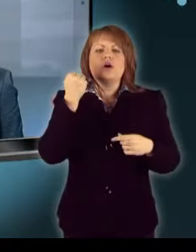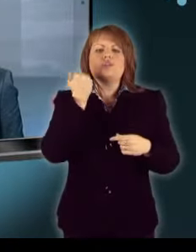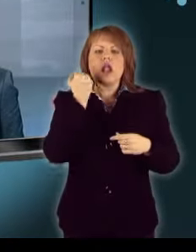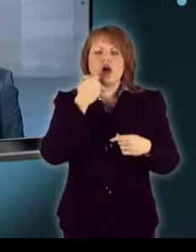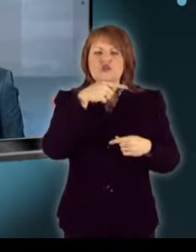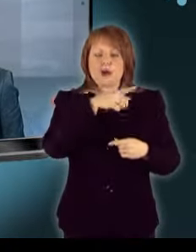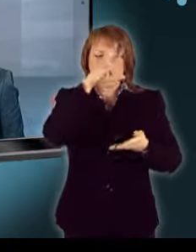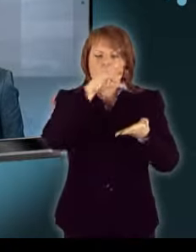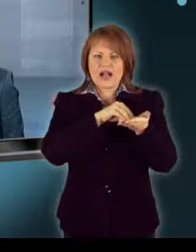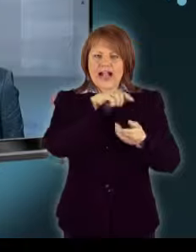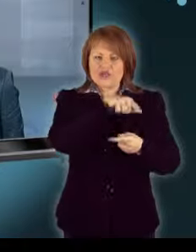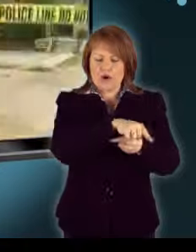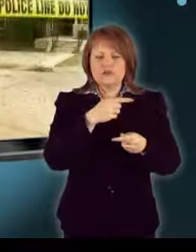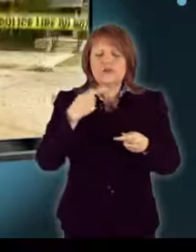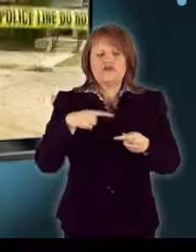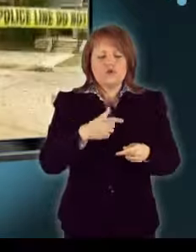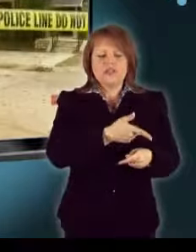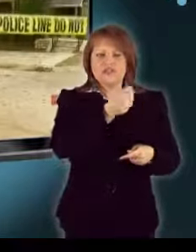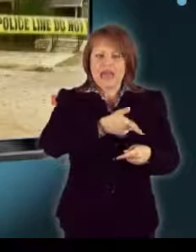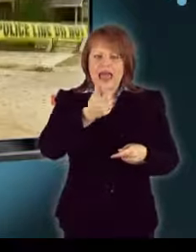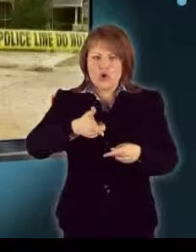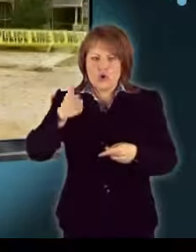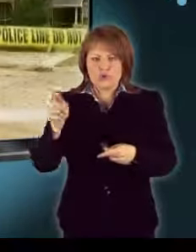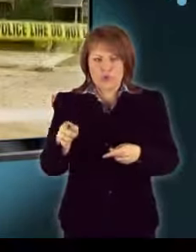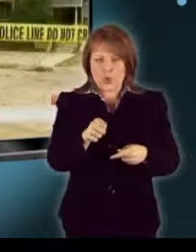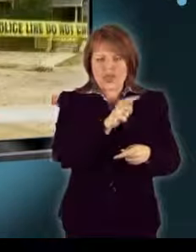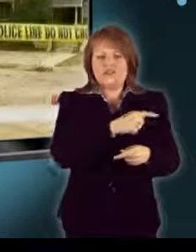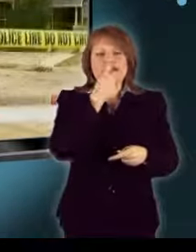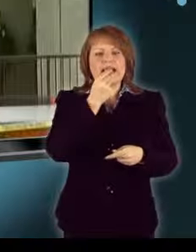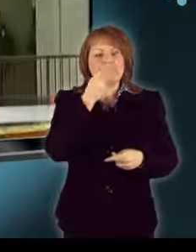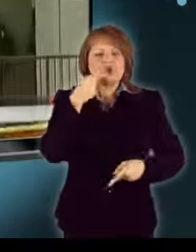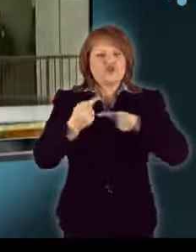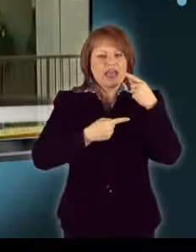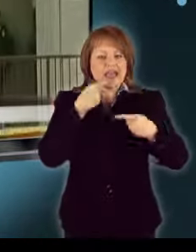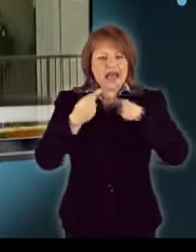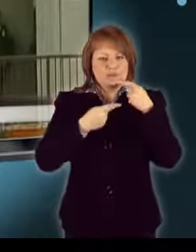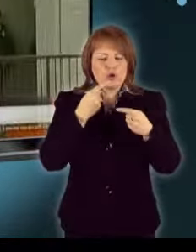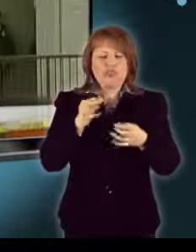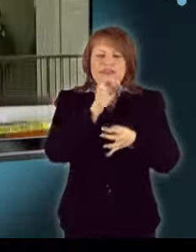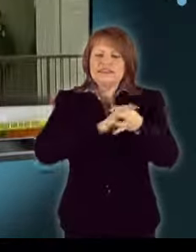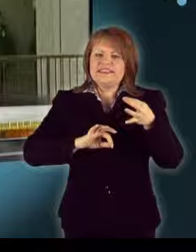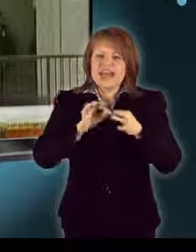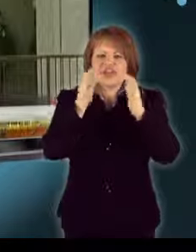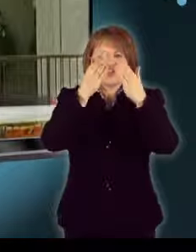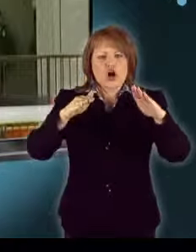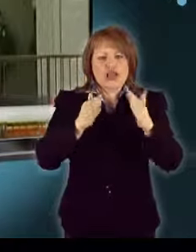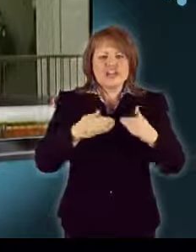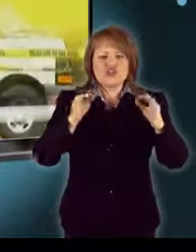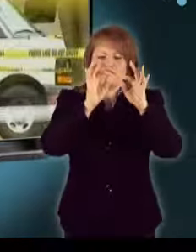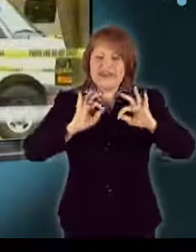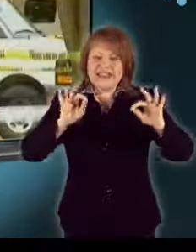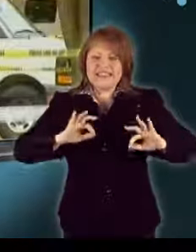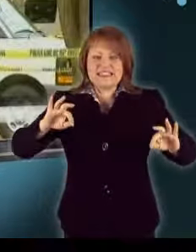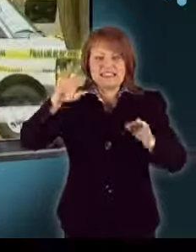áldozattal lövések végeztek. A rendőrség beszámolója szerint a lakás teljes karácsonyi pompában díszelgett, a földön frissen